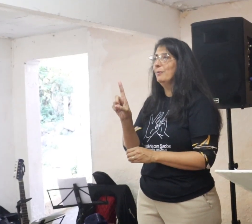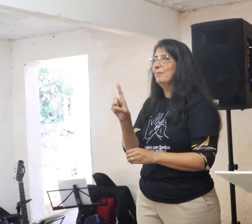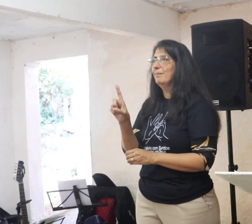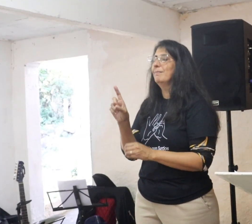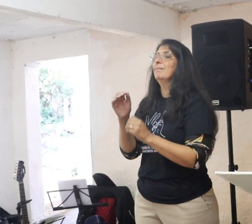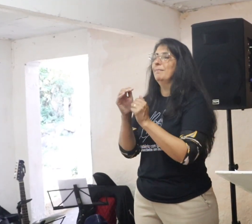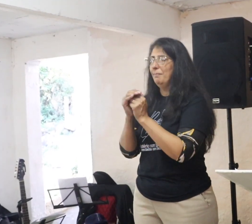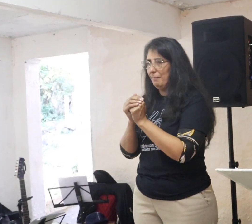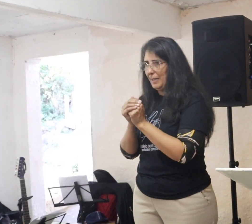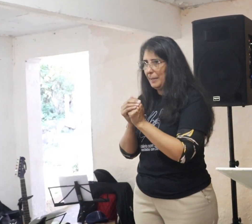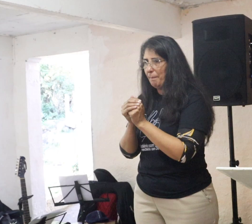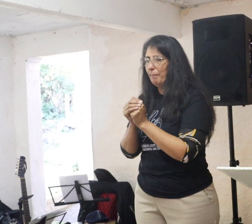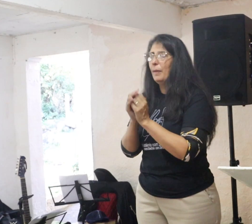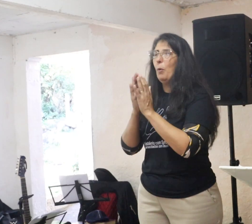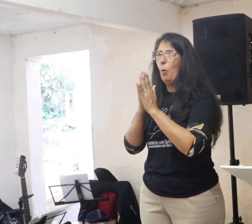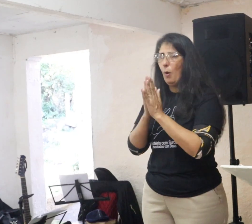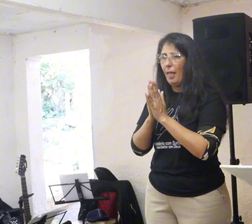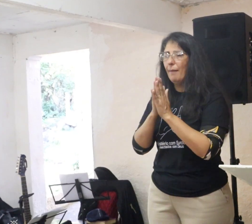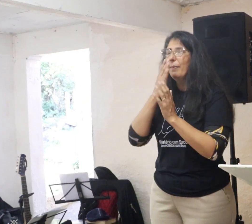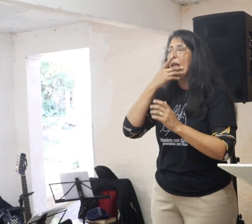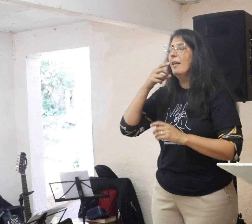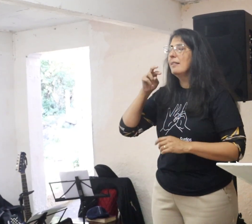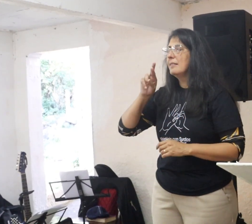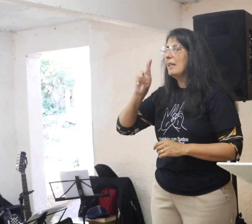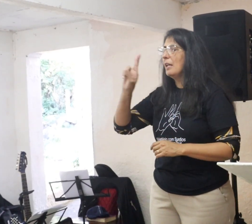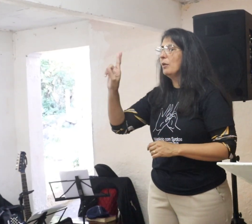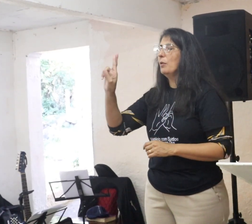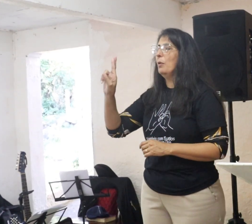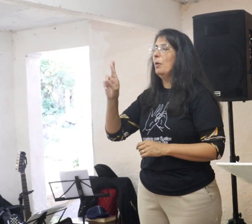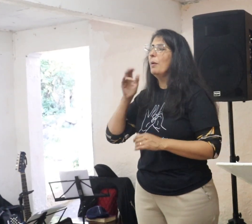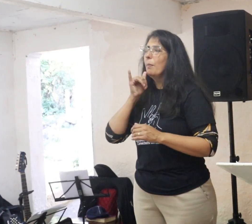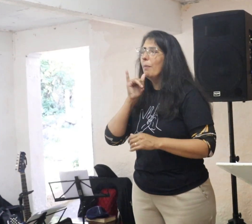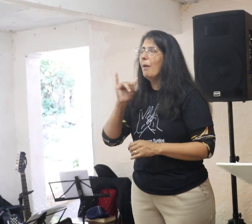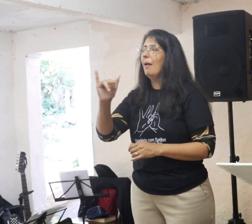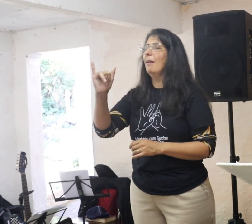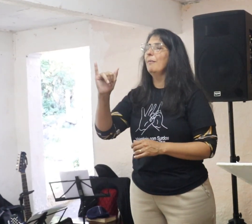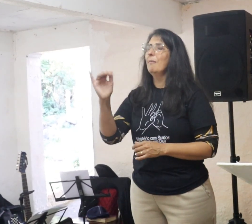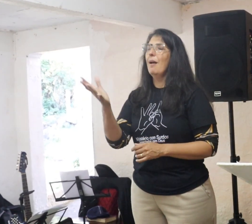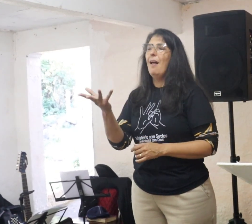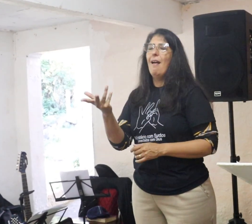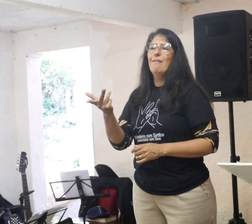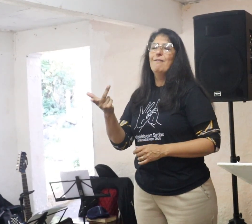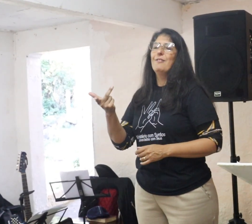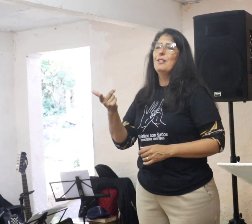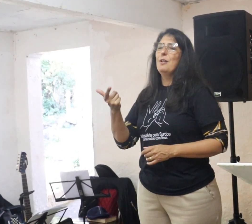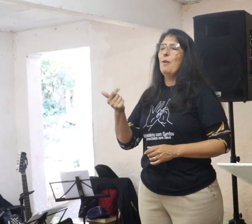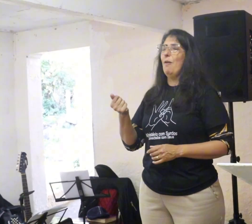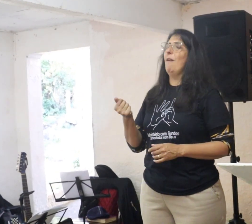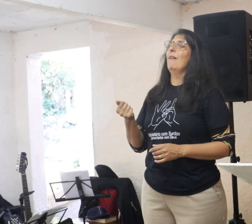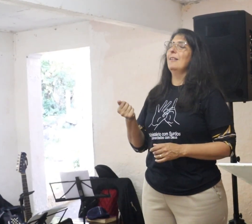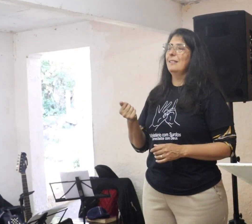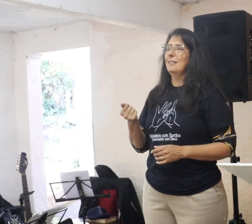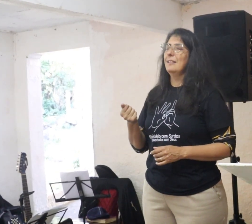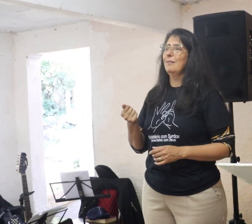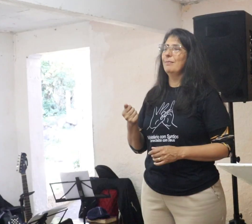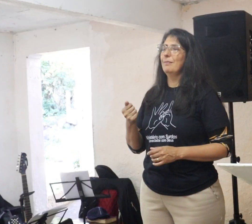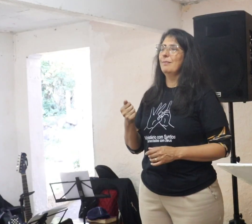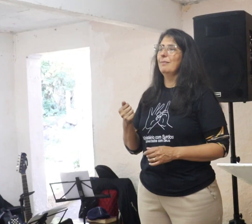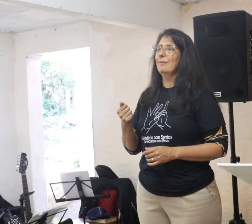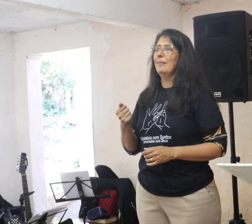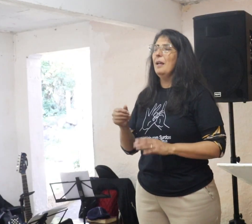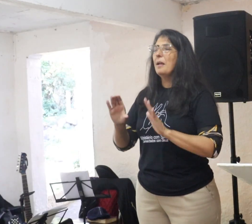uma vez. Senhor, que palavra extraordinária, ó Deus, que lemos. Ó Deus, esse capítulo é